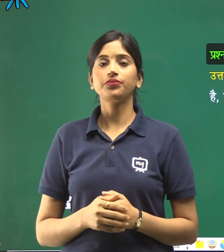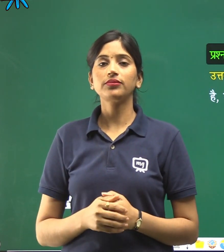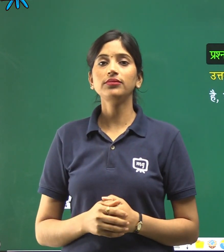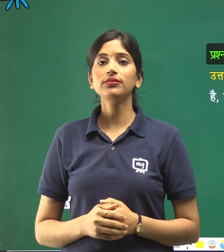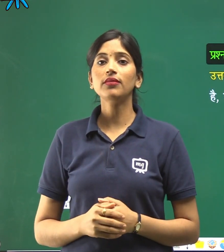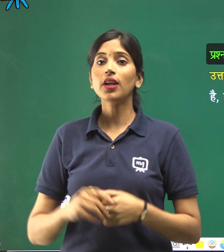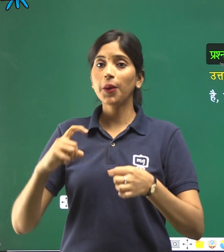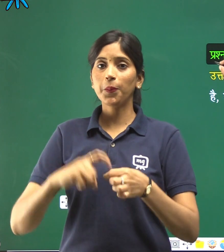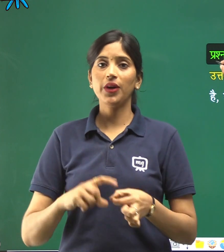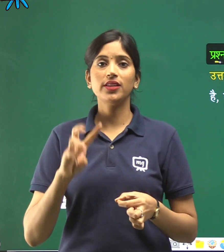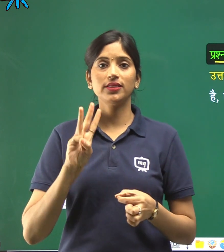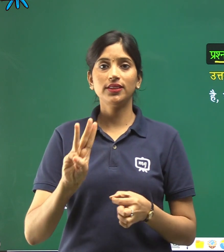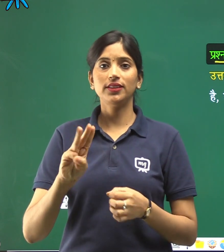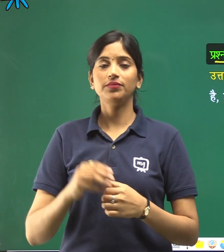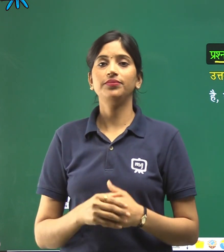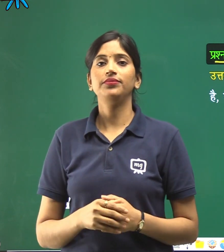प्रश्न 3,